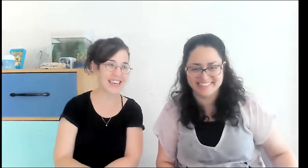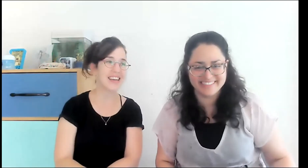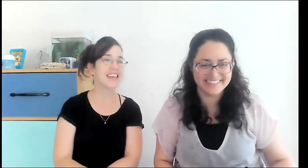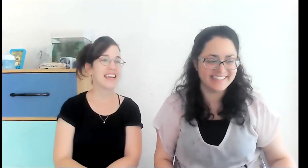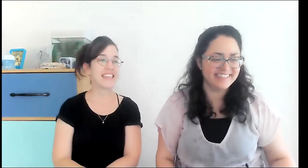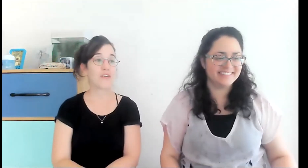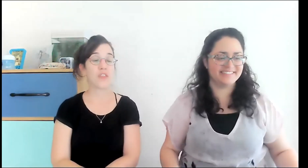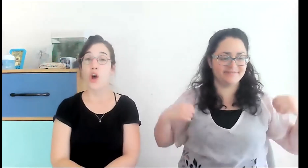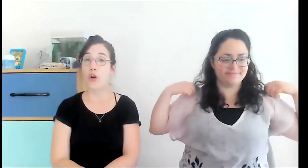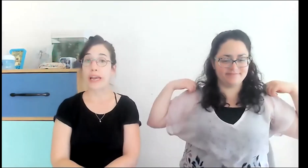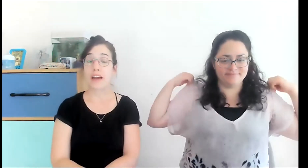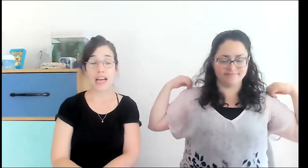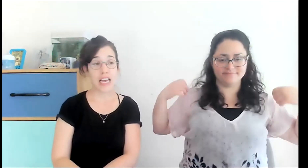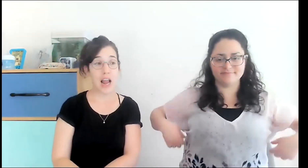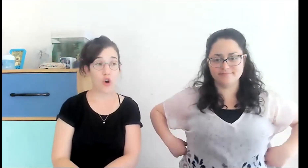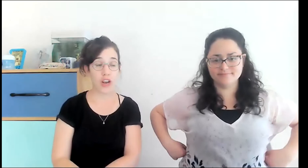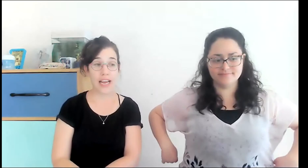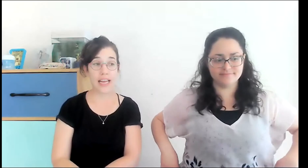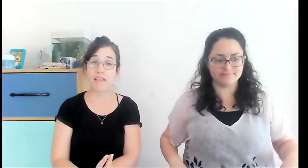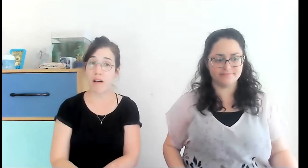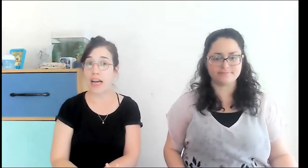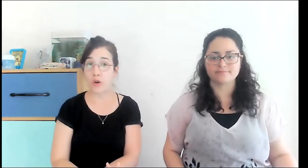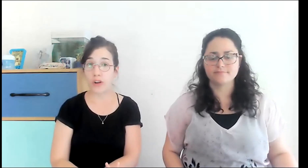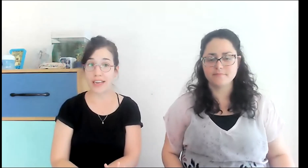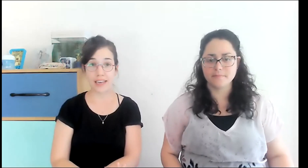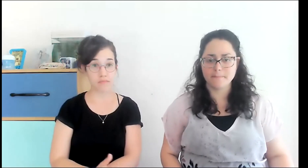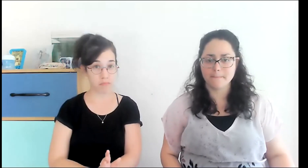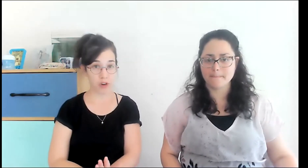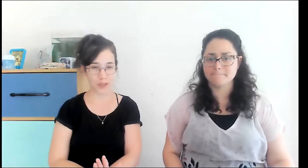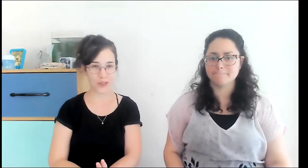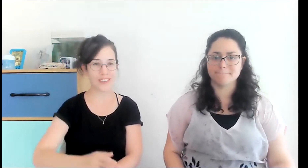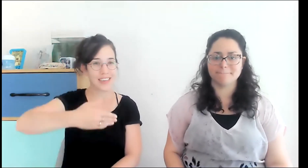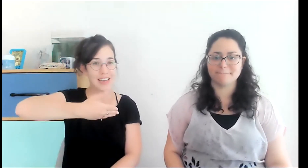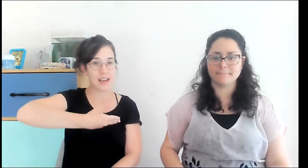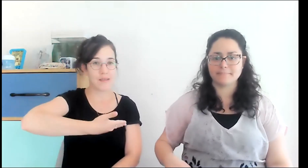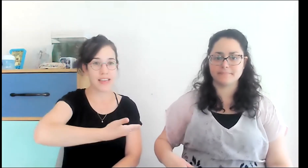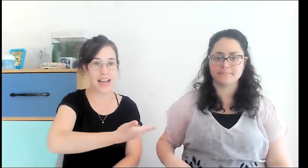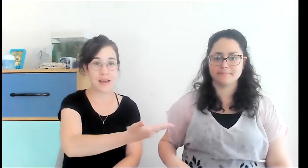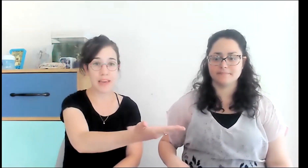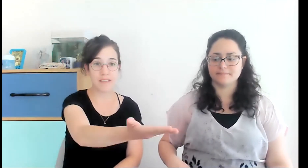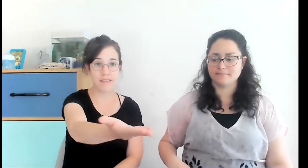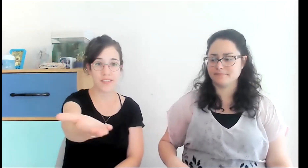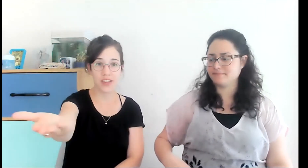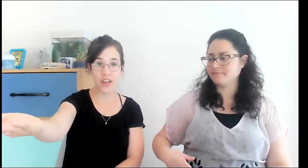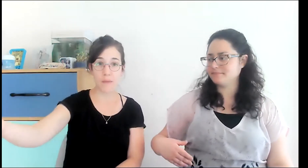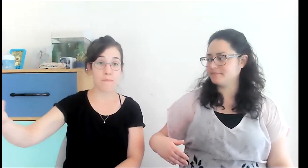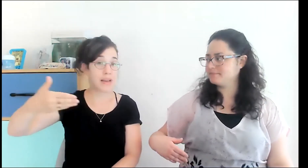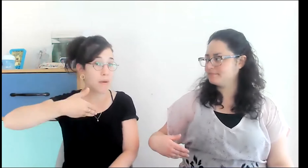כן. נהדר. אוקיי, אז על כל אלה, על כל אלה, מאוד פשוט, יד ימין